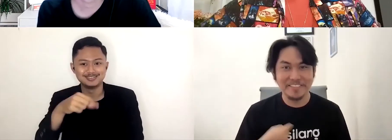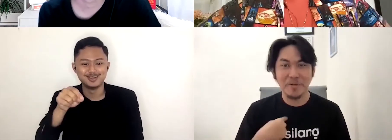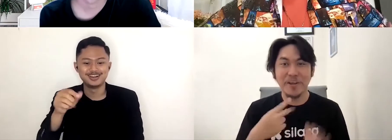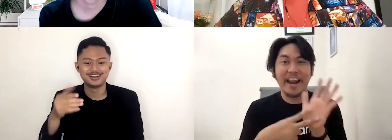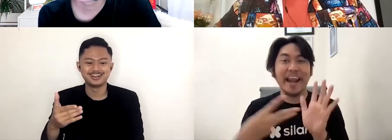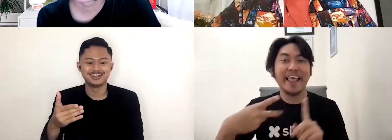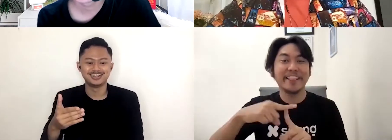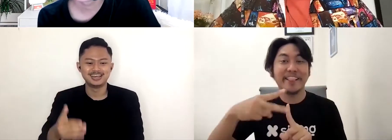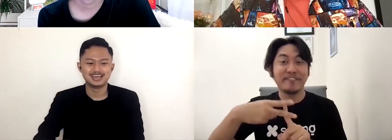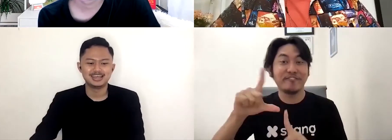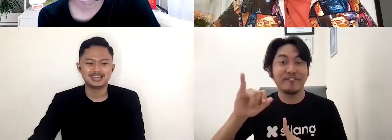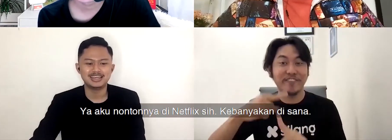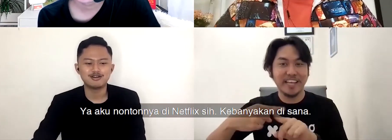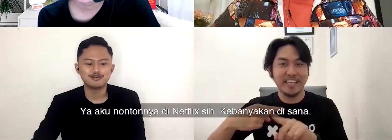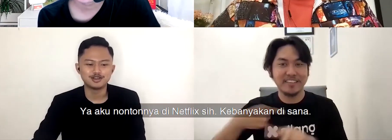yang